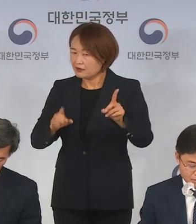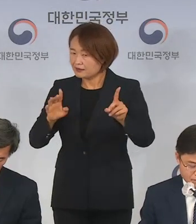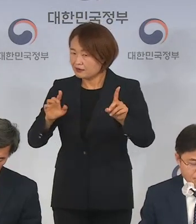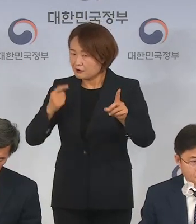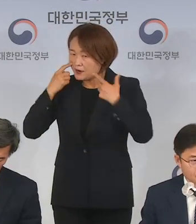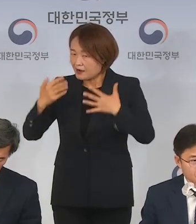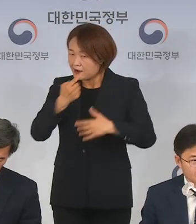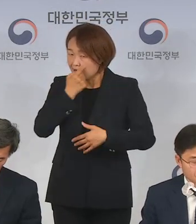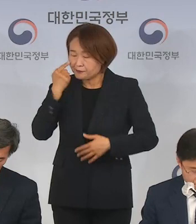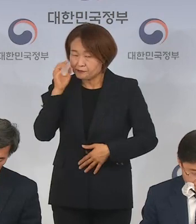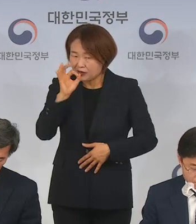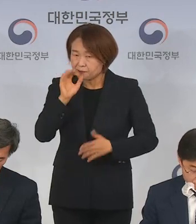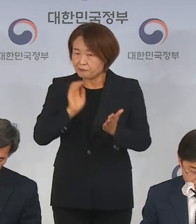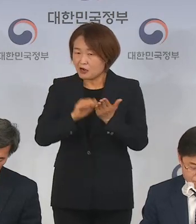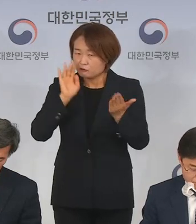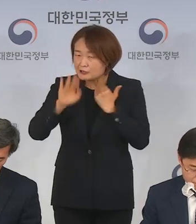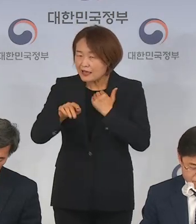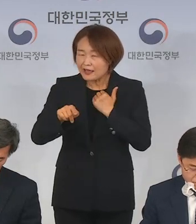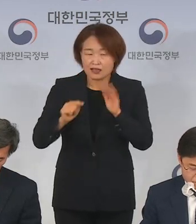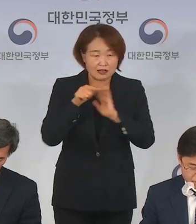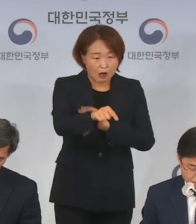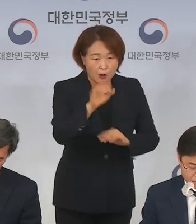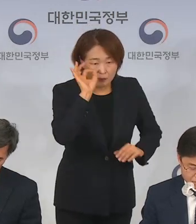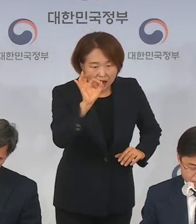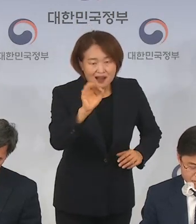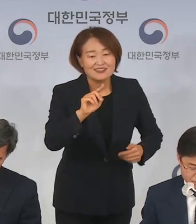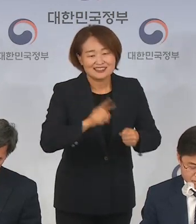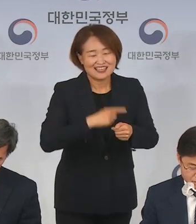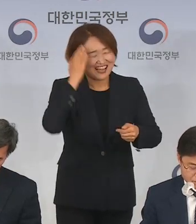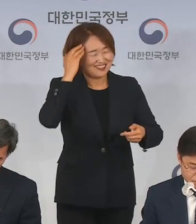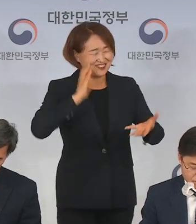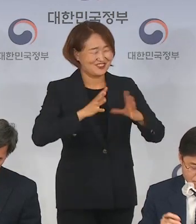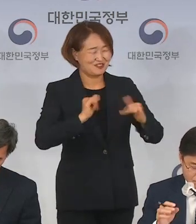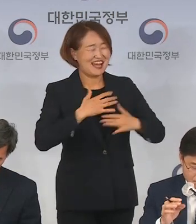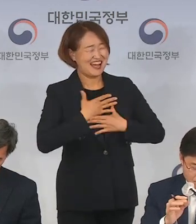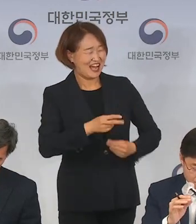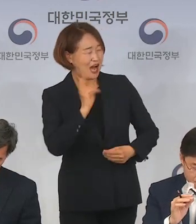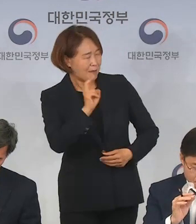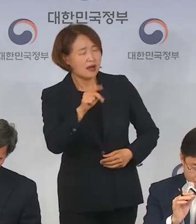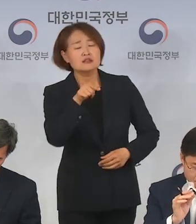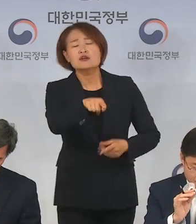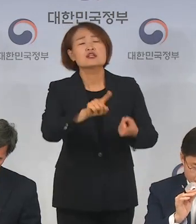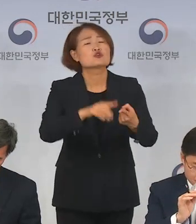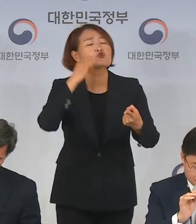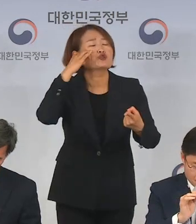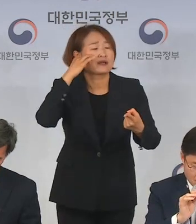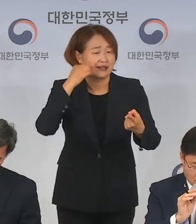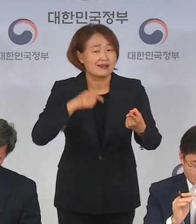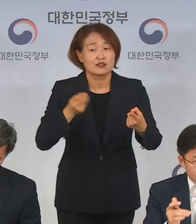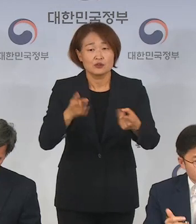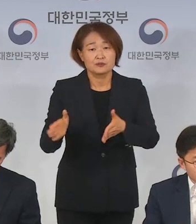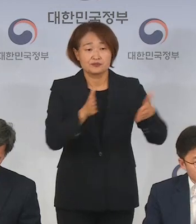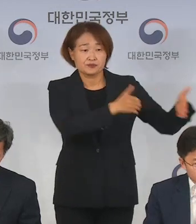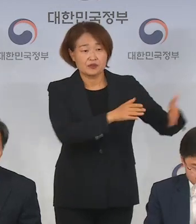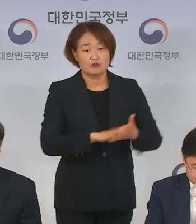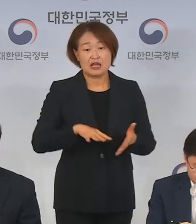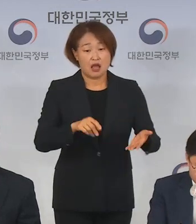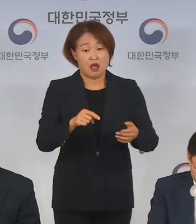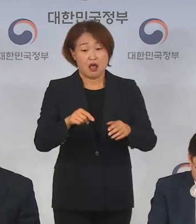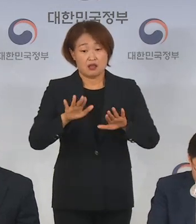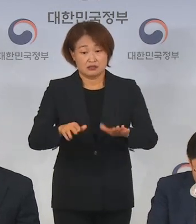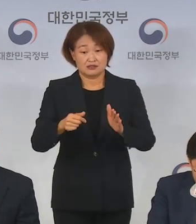정확히 얘기해 줄 수 있겠다 하는 그 포인트가 있을 거예요. 그 전략이. 그걸 좀 알려주시고요. 그리고 아까 우리가 지금